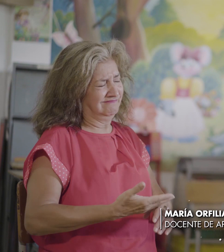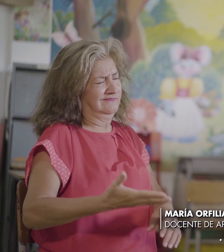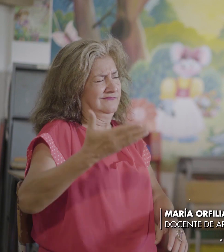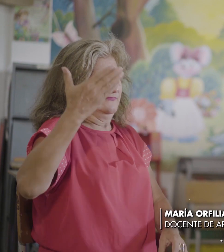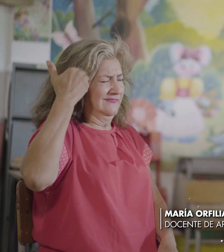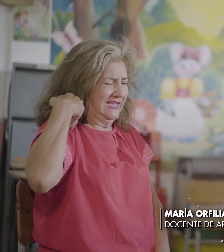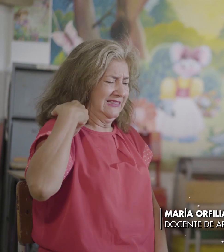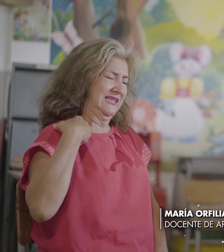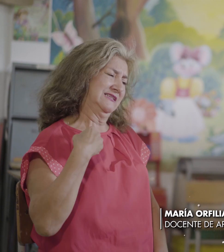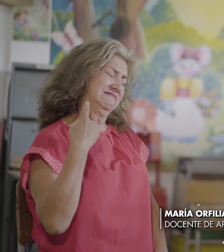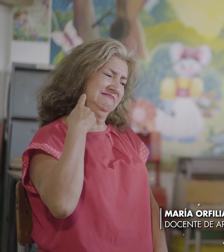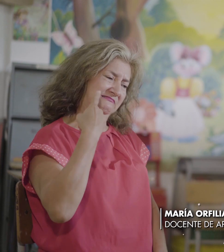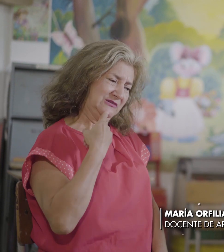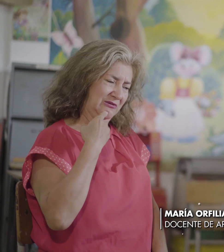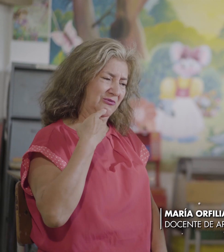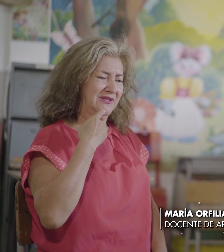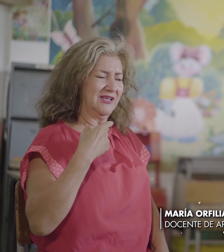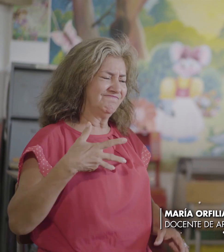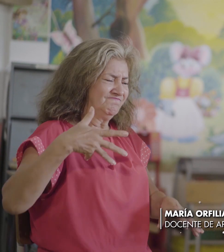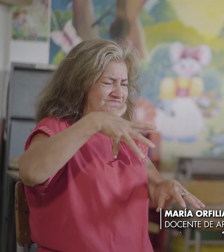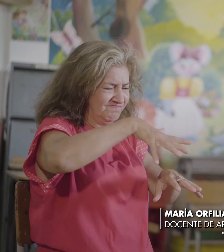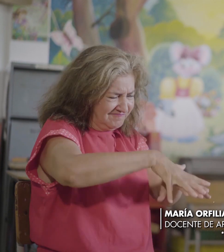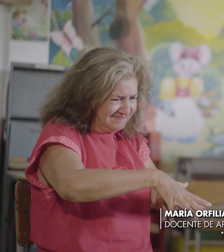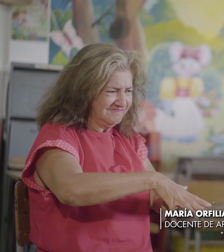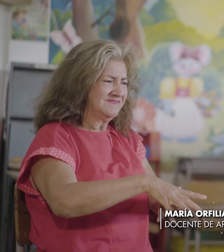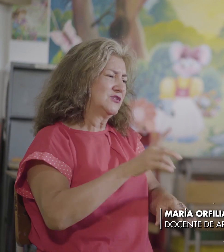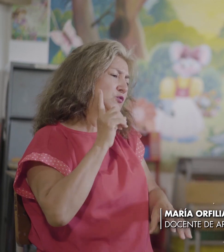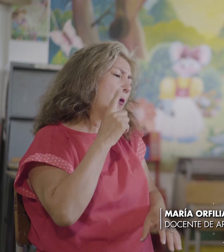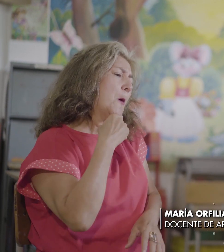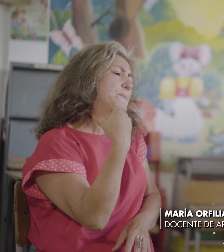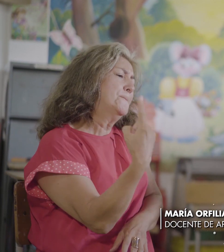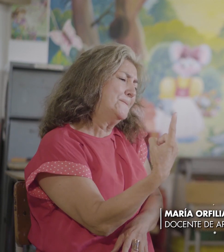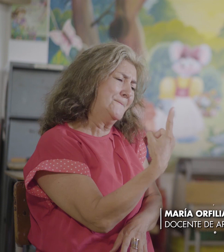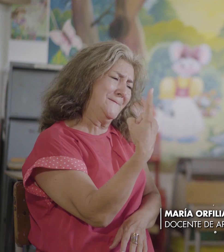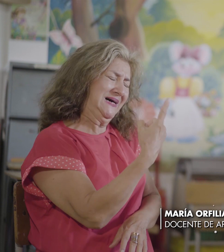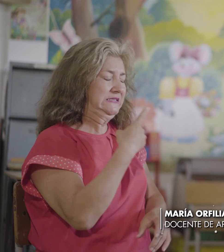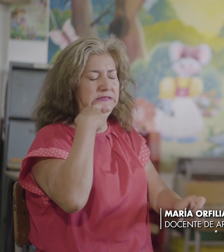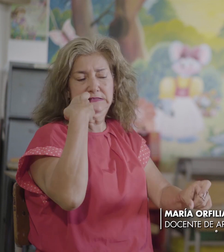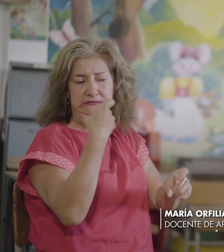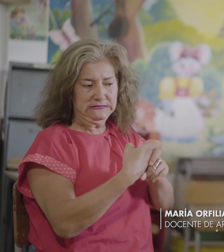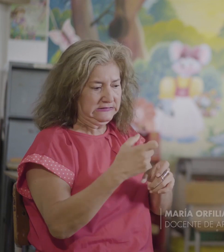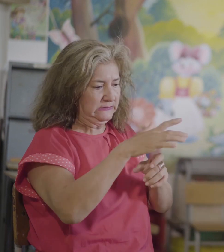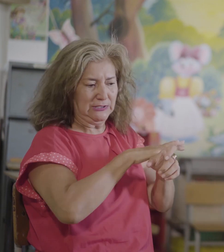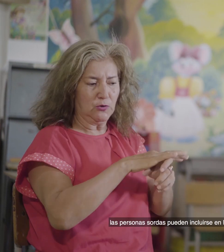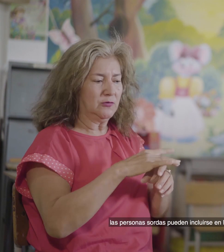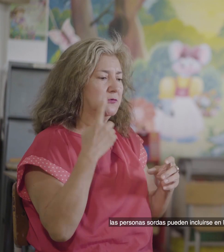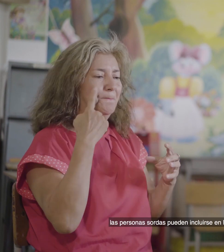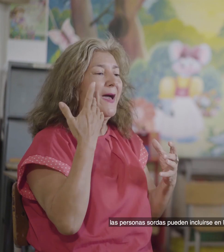Es muy bonito, es una experiencia que ella se siente muy contenta, el de saber que ahora las personas